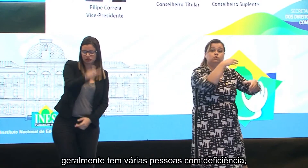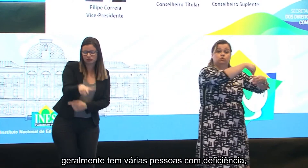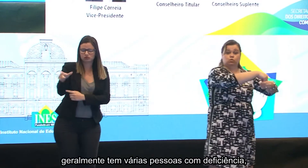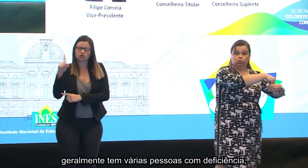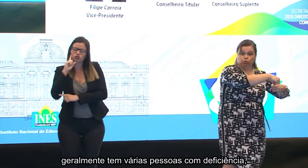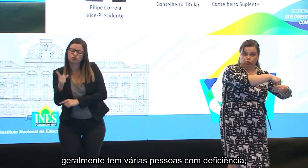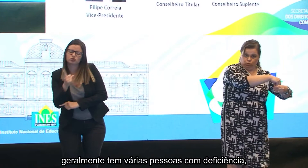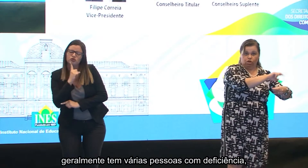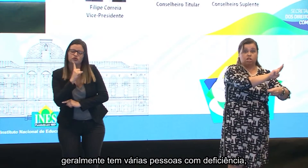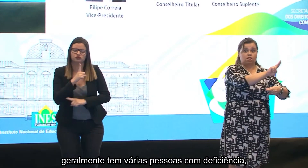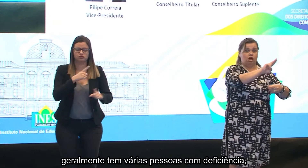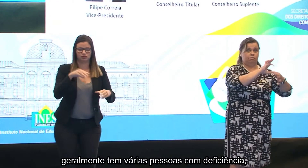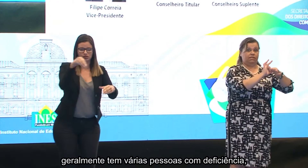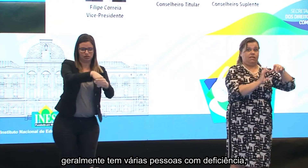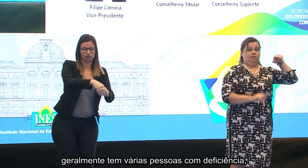geralmente tem várias pessoas com deficiência.